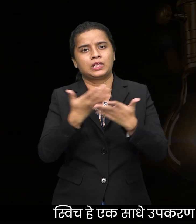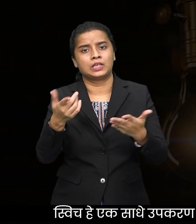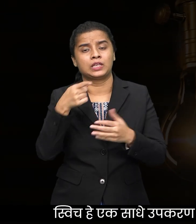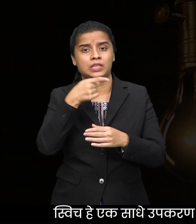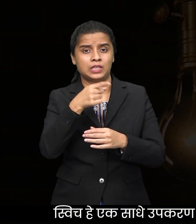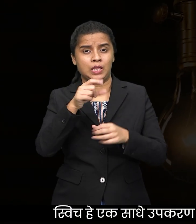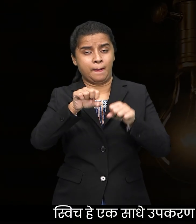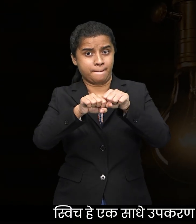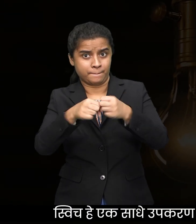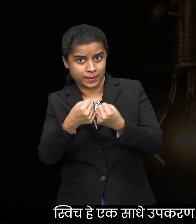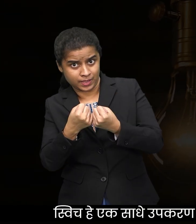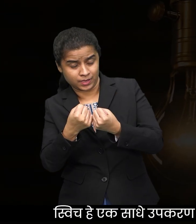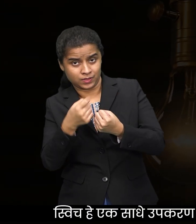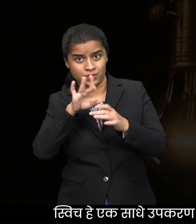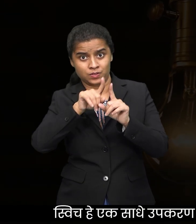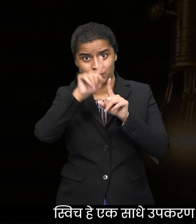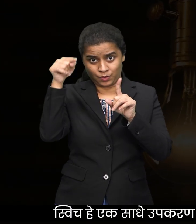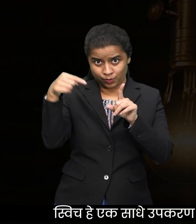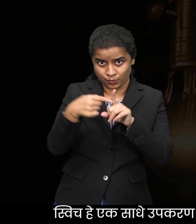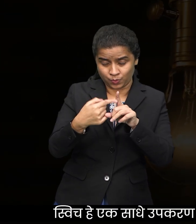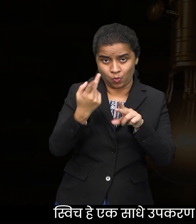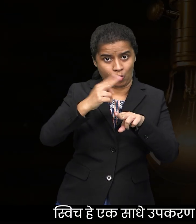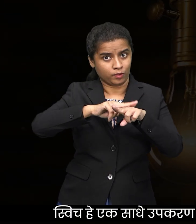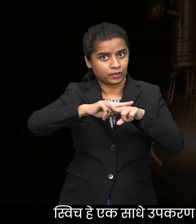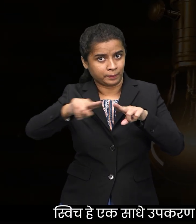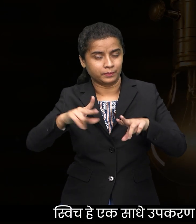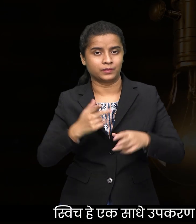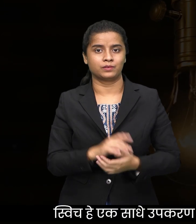आहे जे सर्किट तोडते आणि पूर्ण करते.